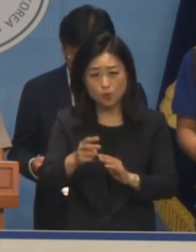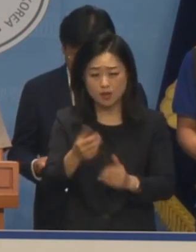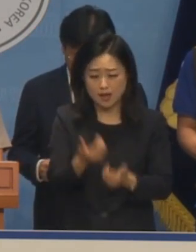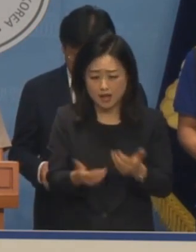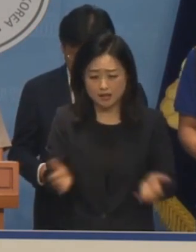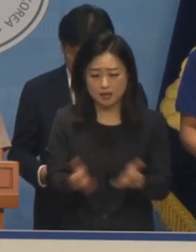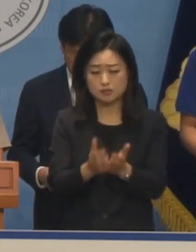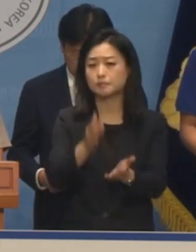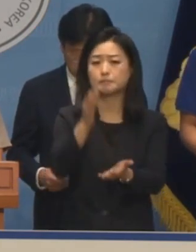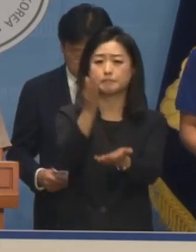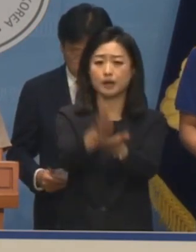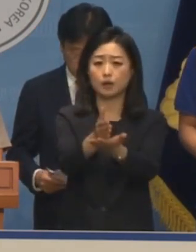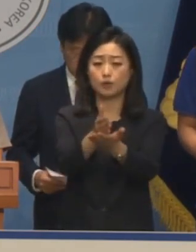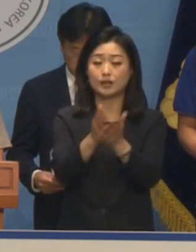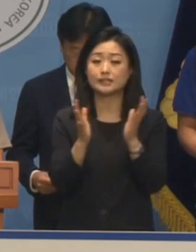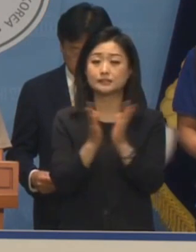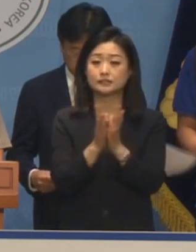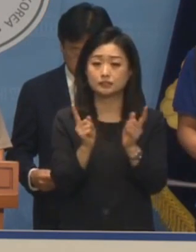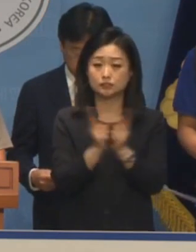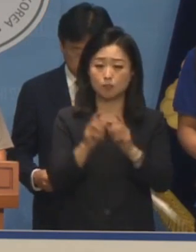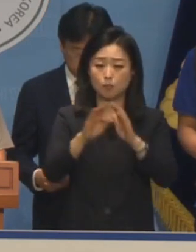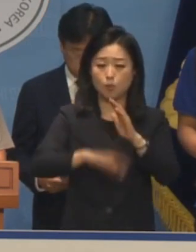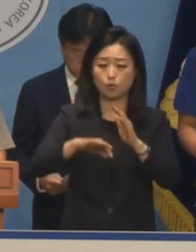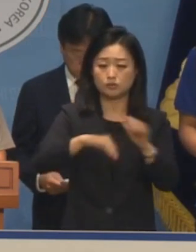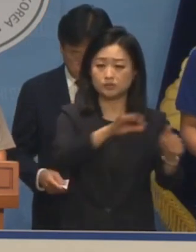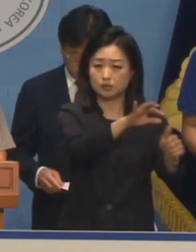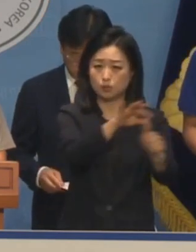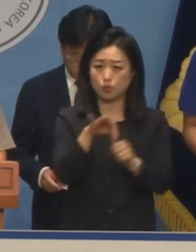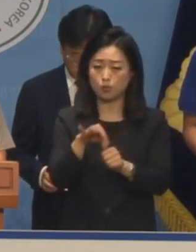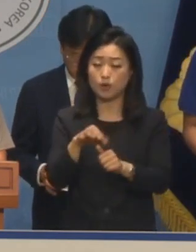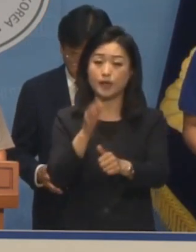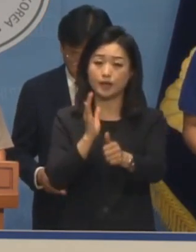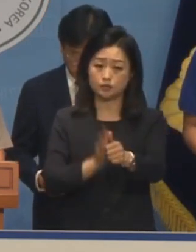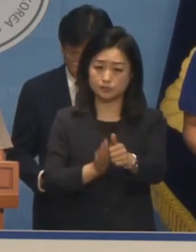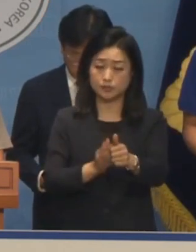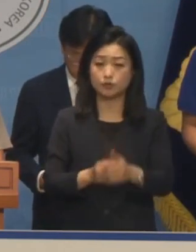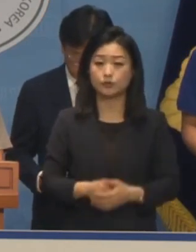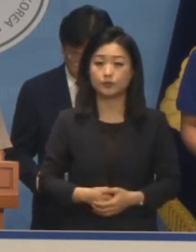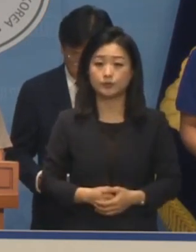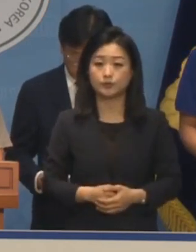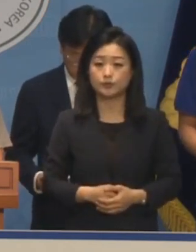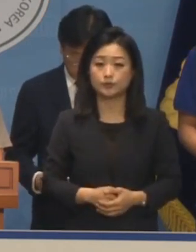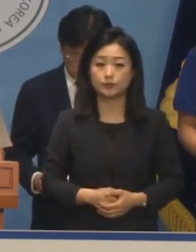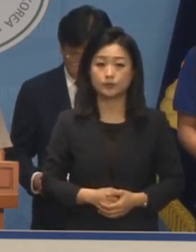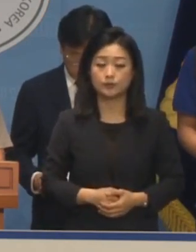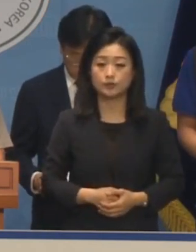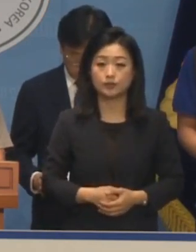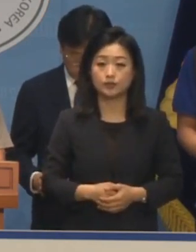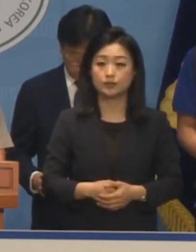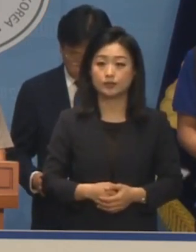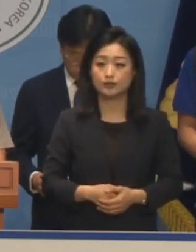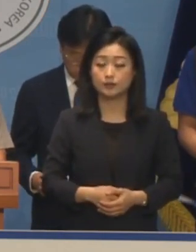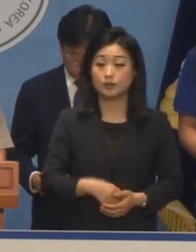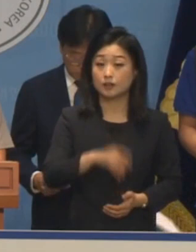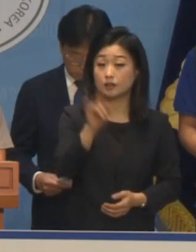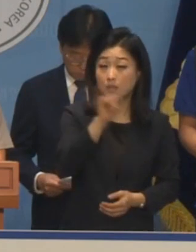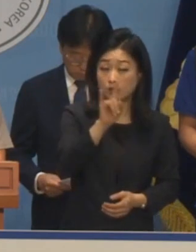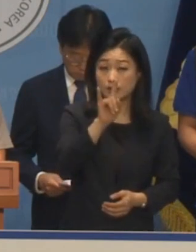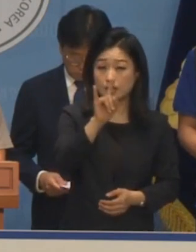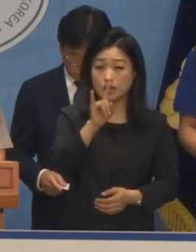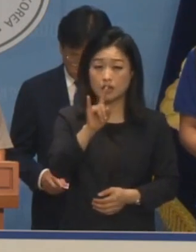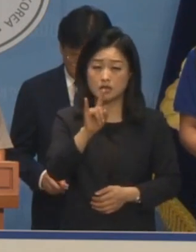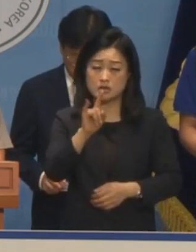것이 아니라 집적 고용으로 불법 파경과 분쟁을 해소했어요 합니다 인사권으로 칼춤을